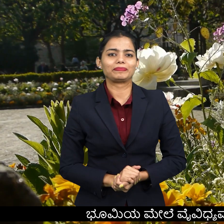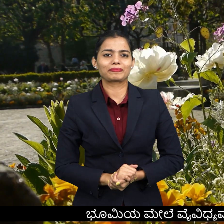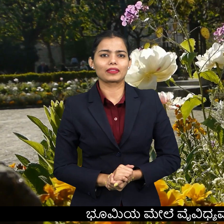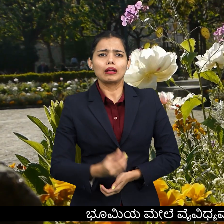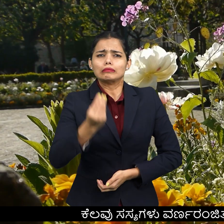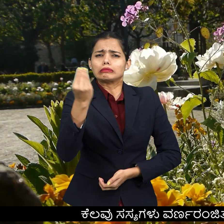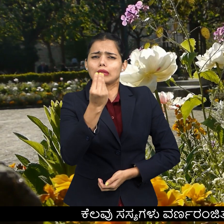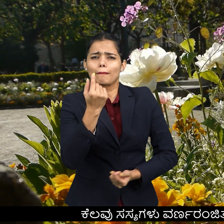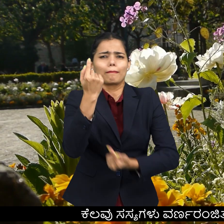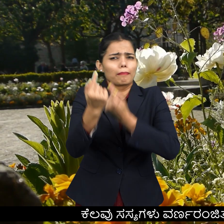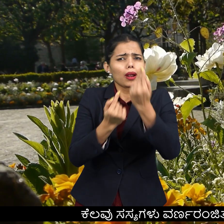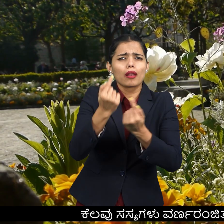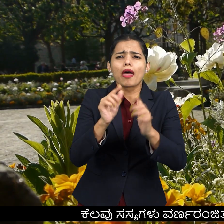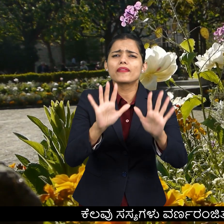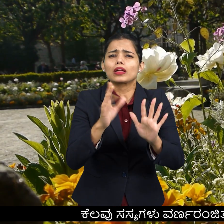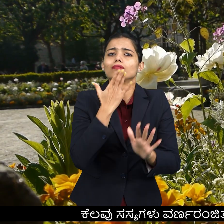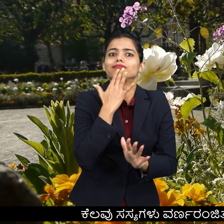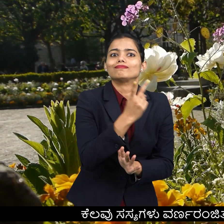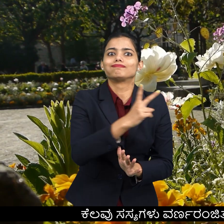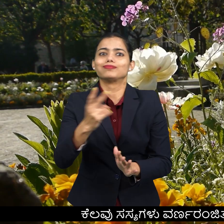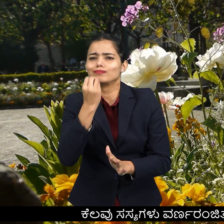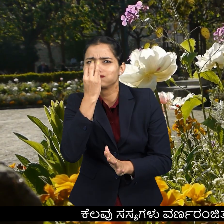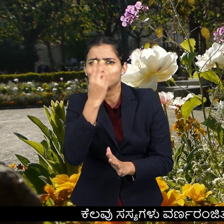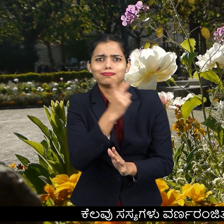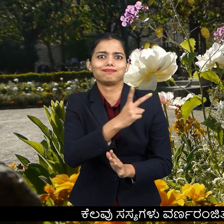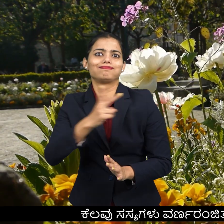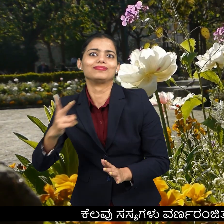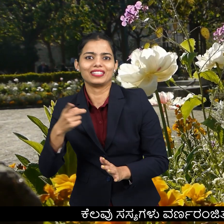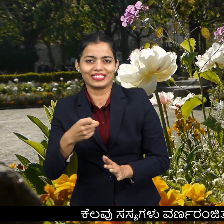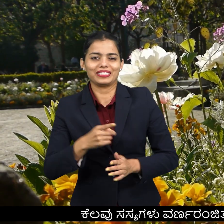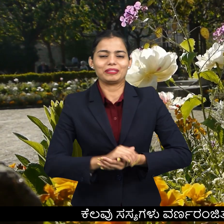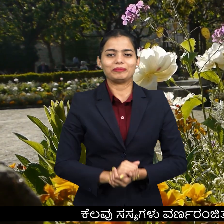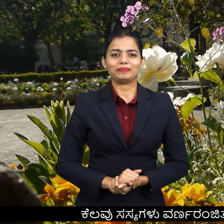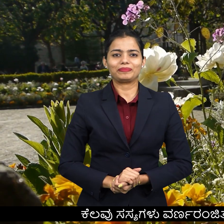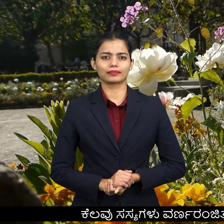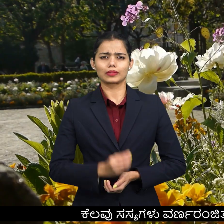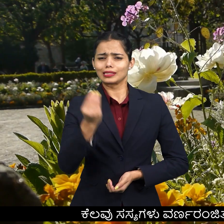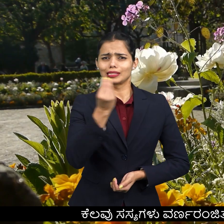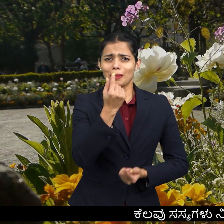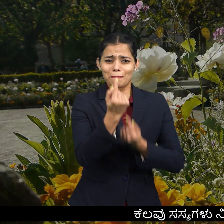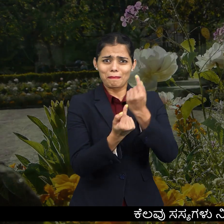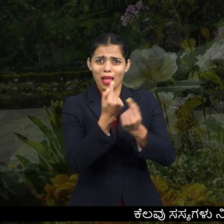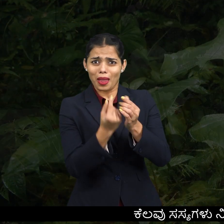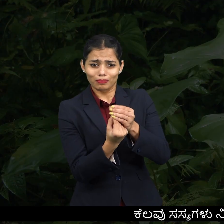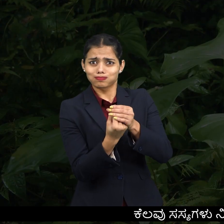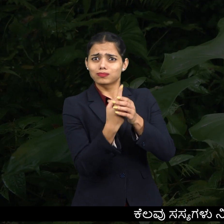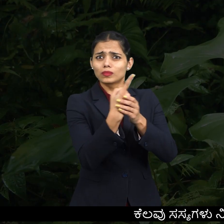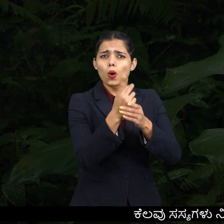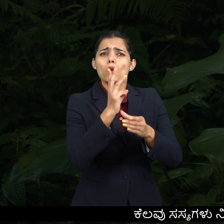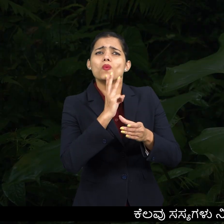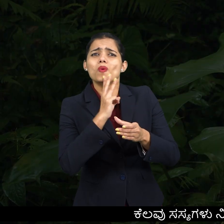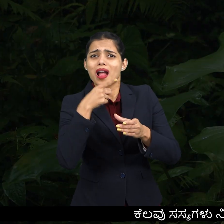ಕಂಡುಬರುತ್ತವೆ. ಕೆಲವು ಸಸ್ಯಗಳು ವರ್ಣರಂಜಿತ ಹೂವುಗಳನ್ನು ಹೊಂದಿರುತ್ತವೆ. ಕೆಲವು